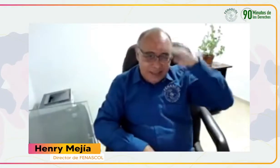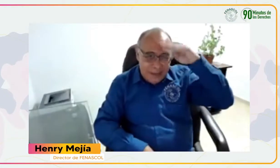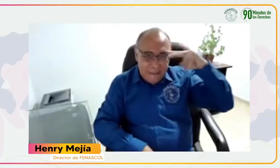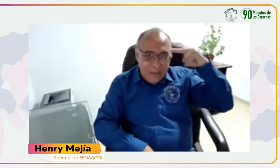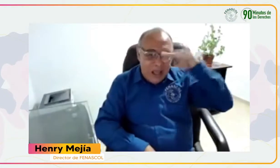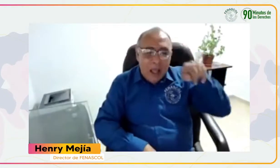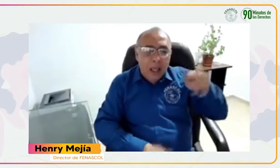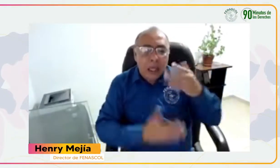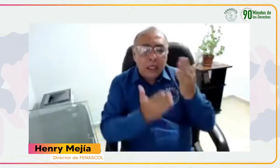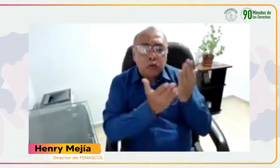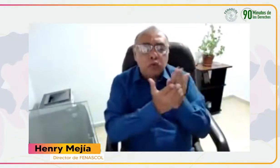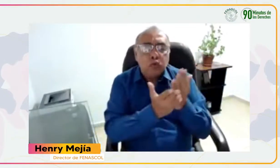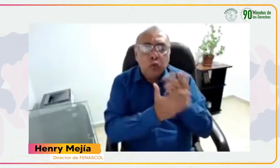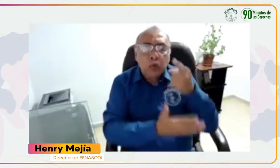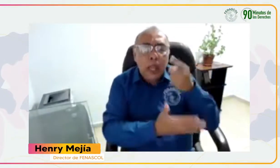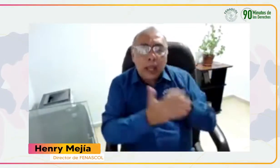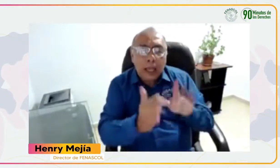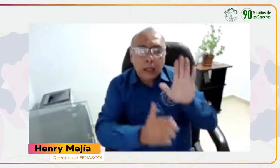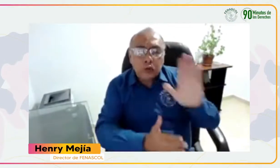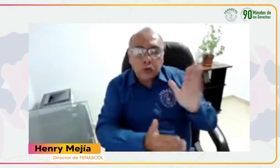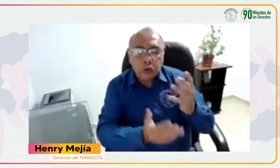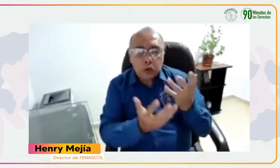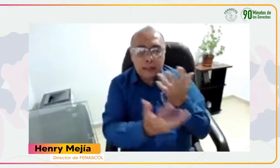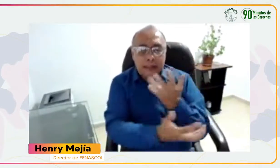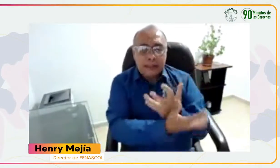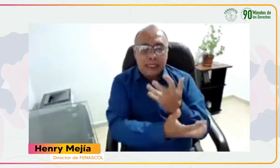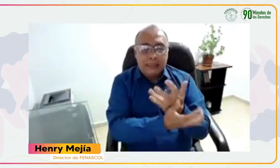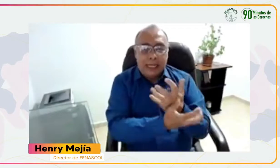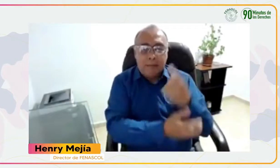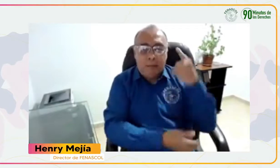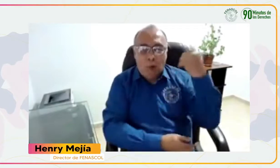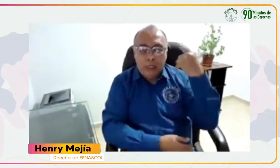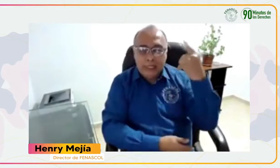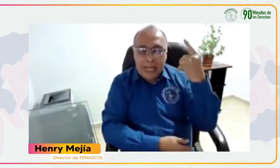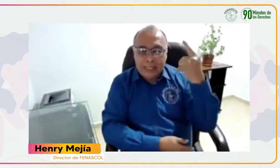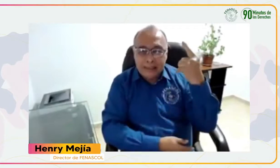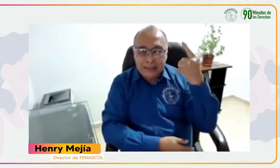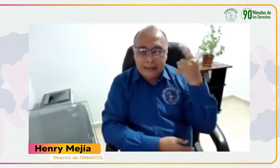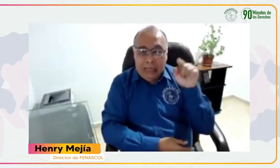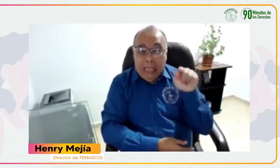Miladis. Ella es de Medellín y ella estudia ciencias políticas.